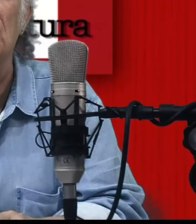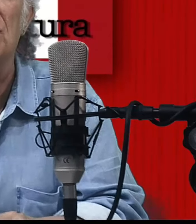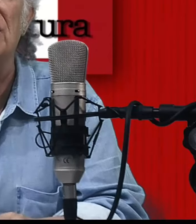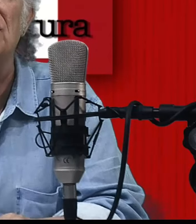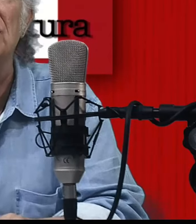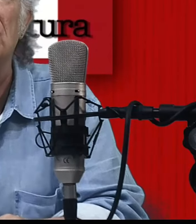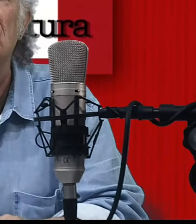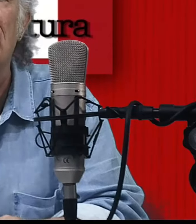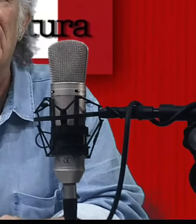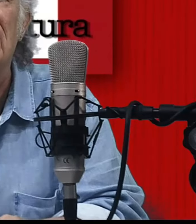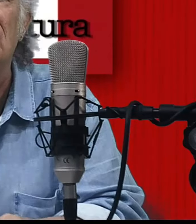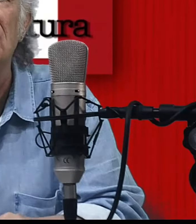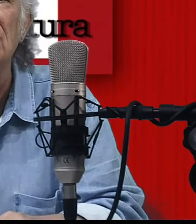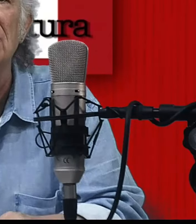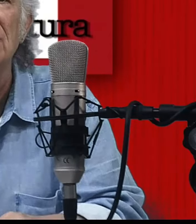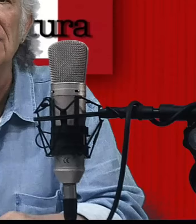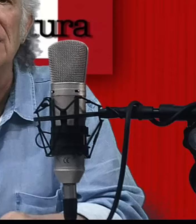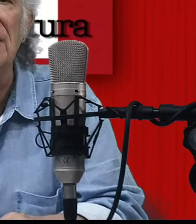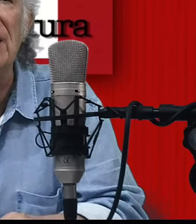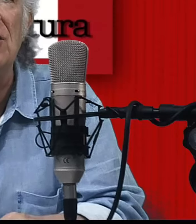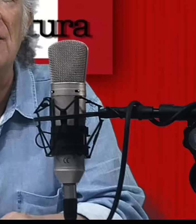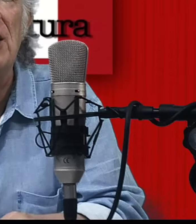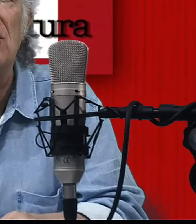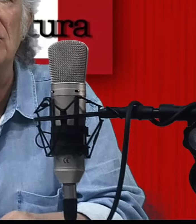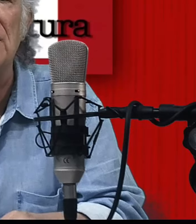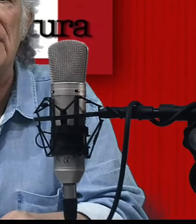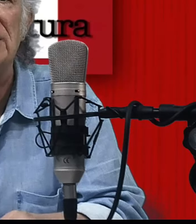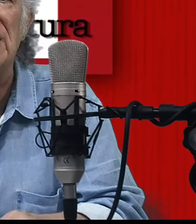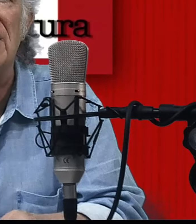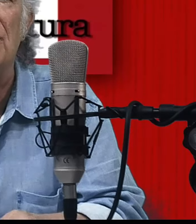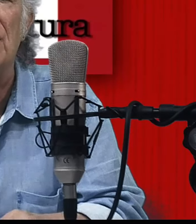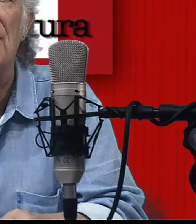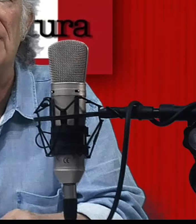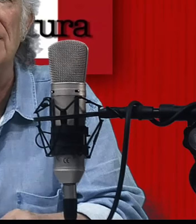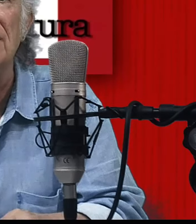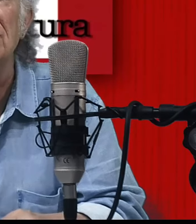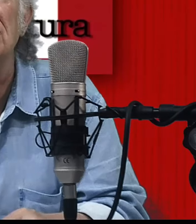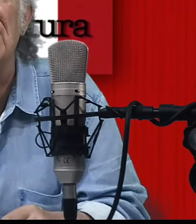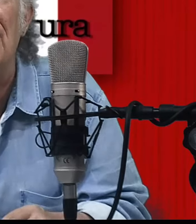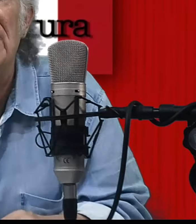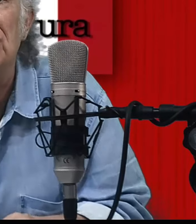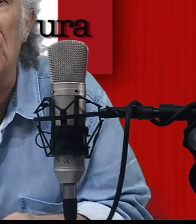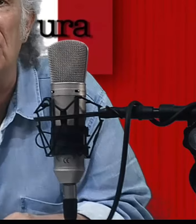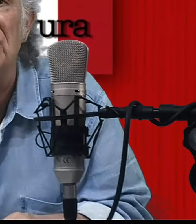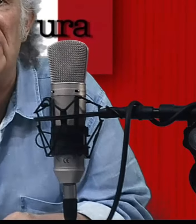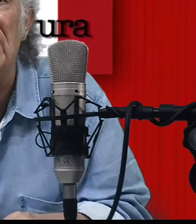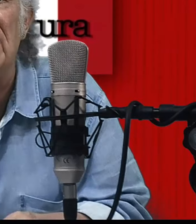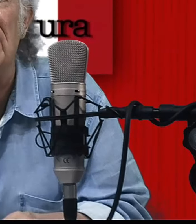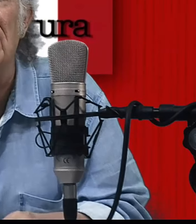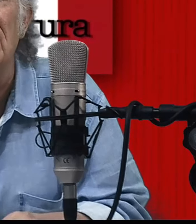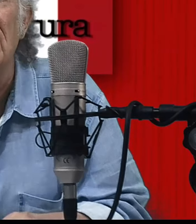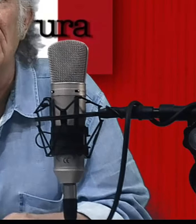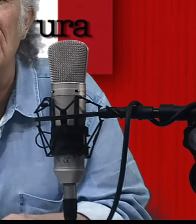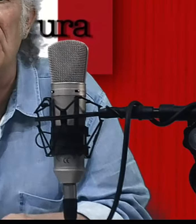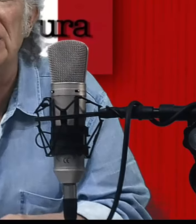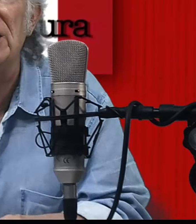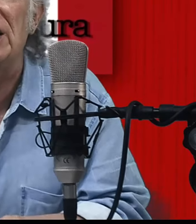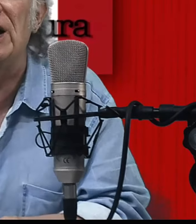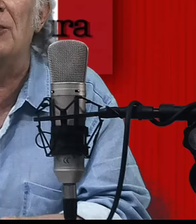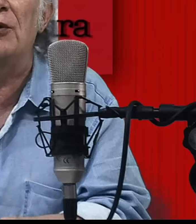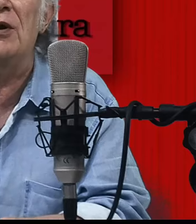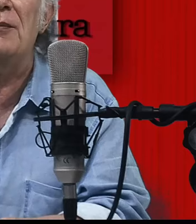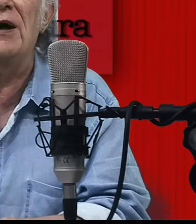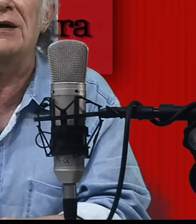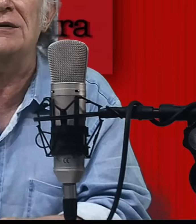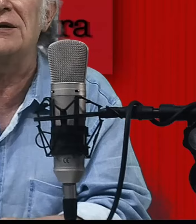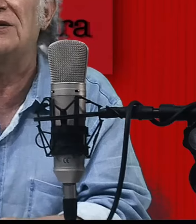también estuvo, que hizo un discurso más largo. Y de ahí nos vamos al corte para entrar al programa. Lamento si alguien le molesta que